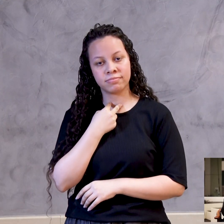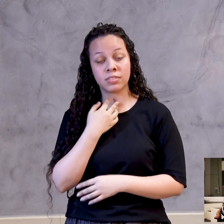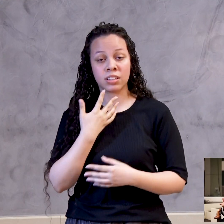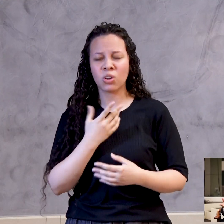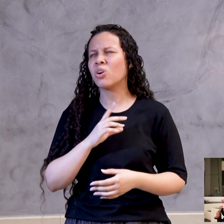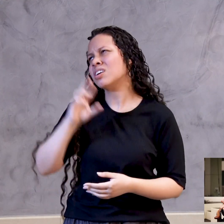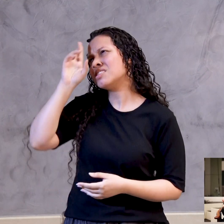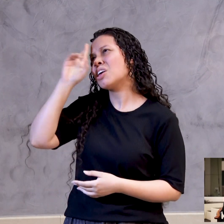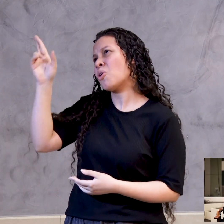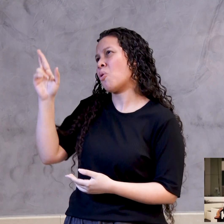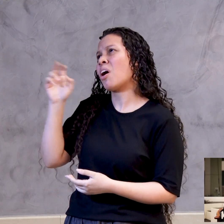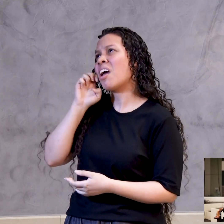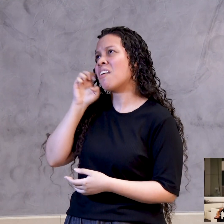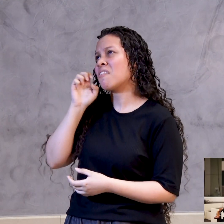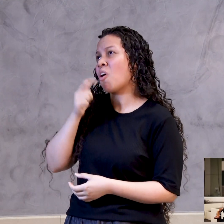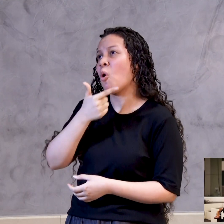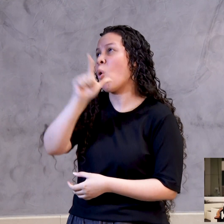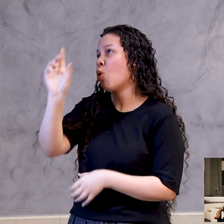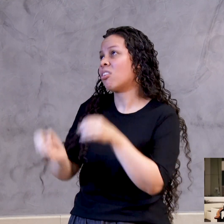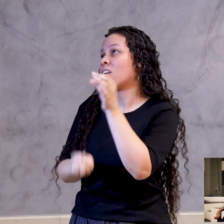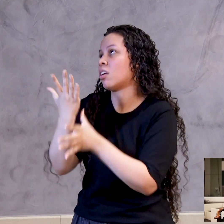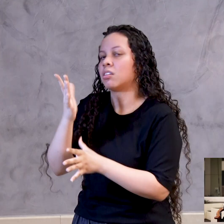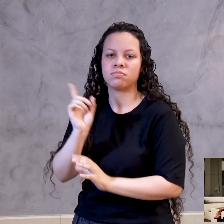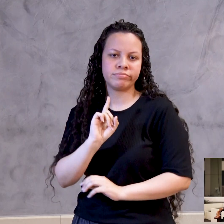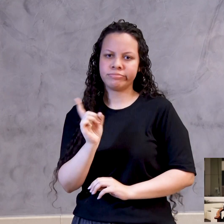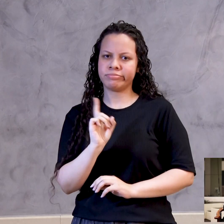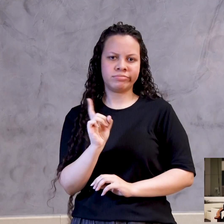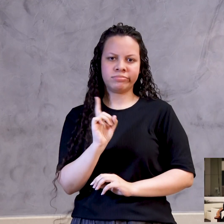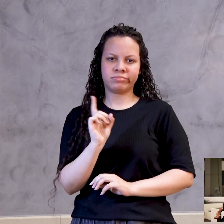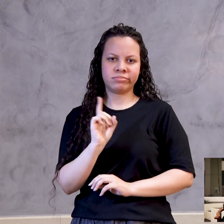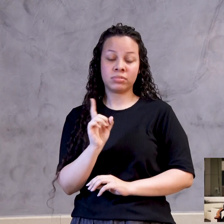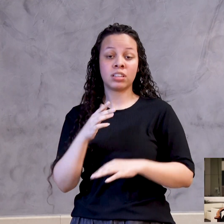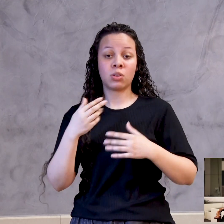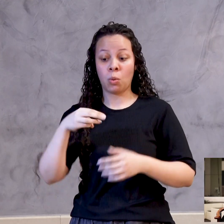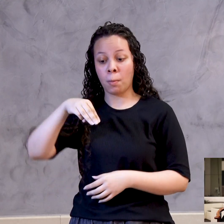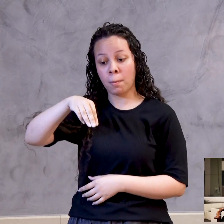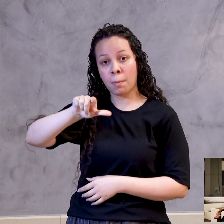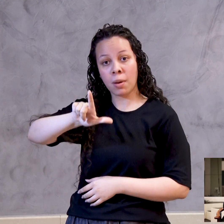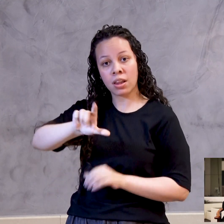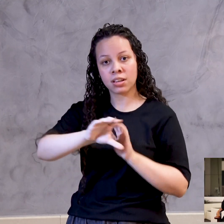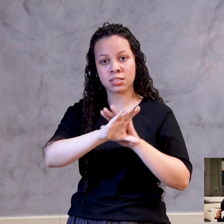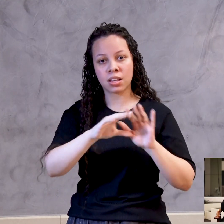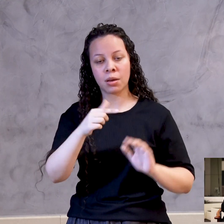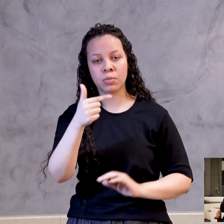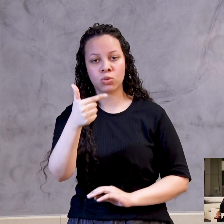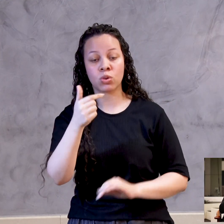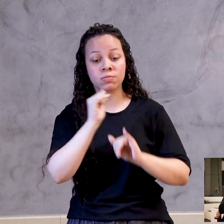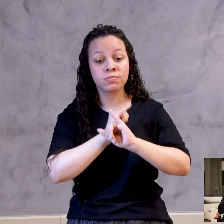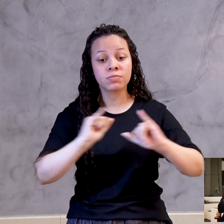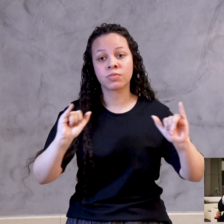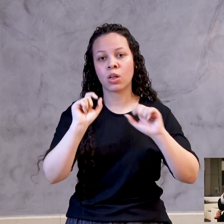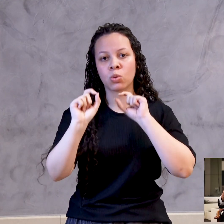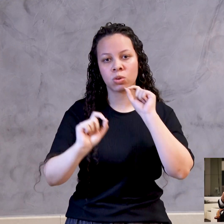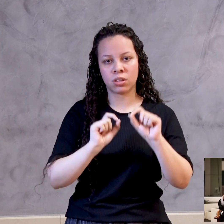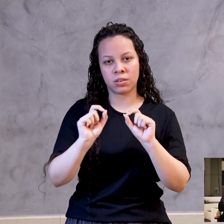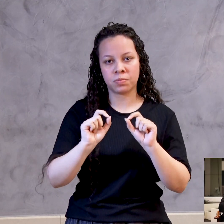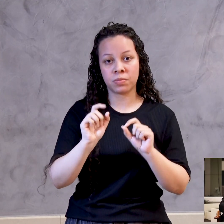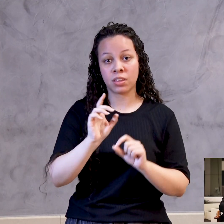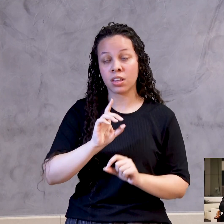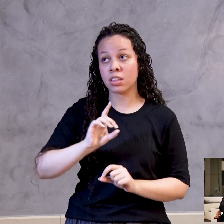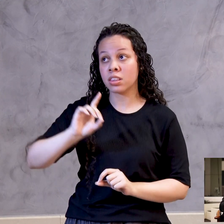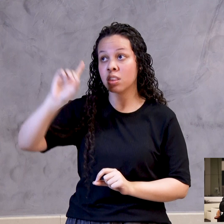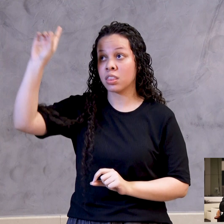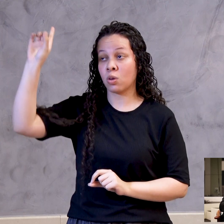Senhor. Gênesis, Malaquias, capítulo 2, diz que Deus tinha abundância